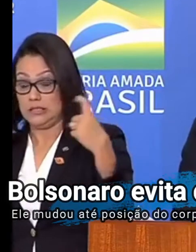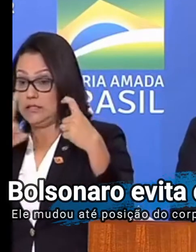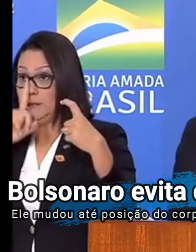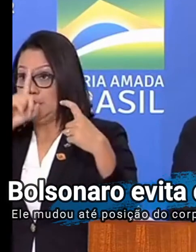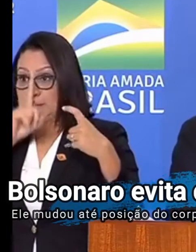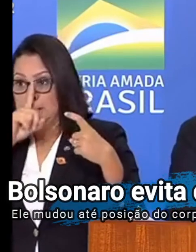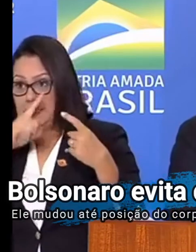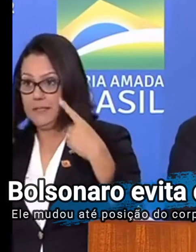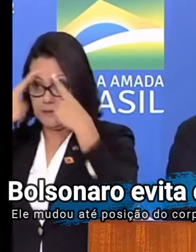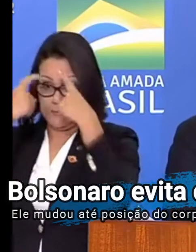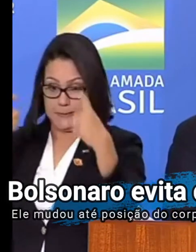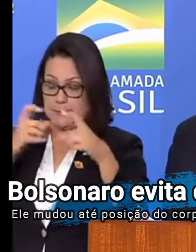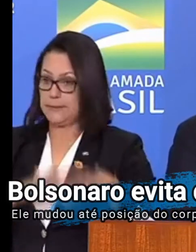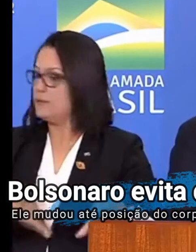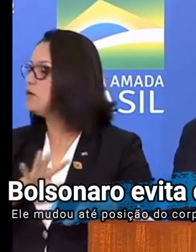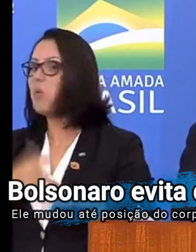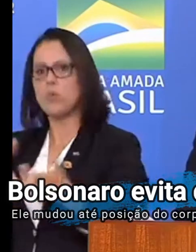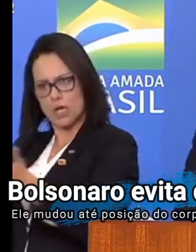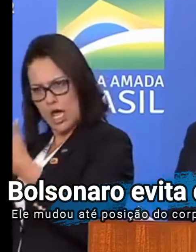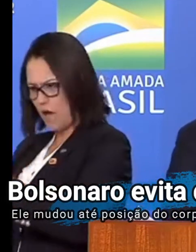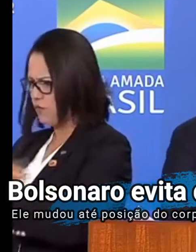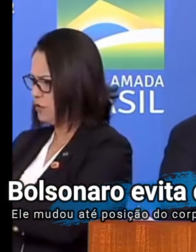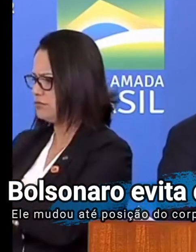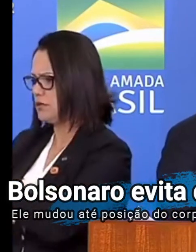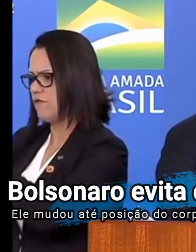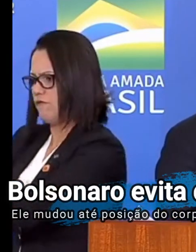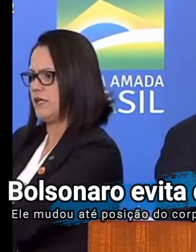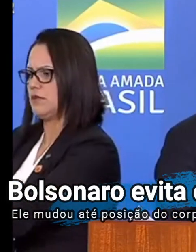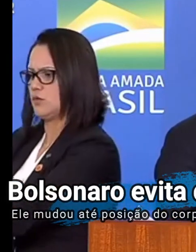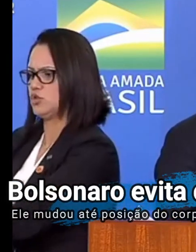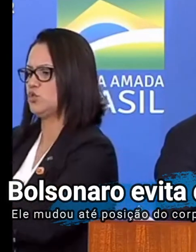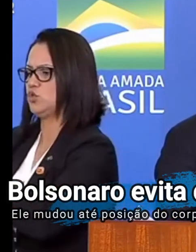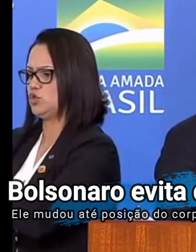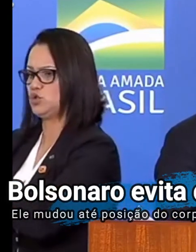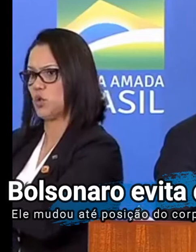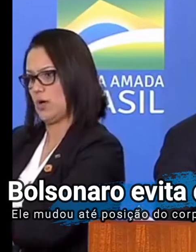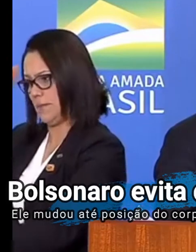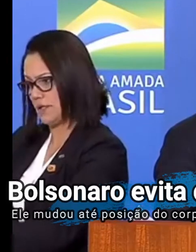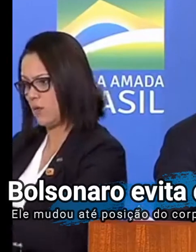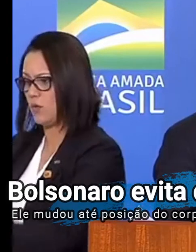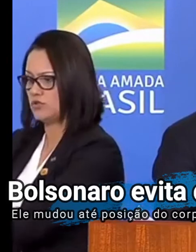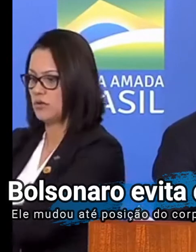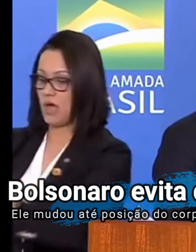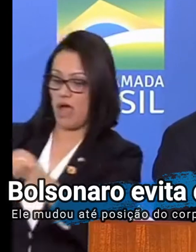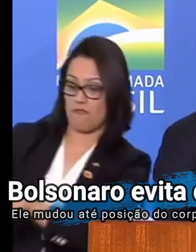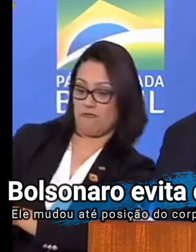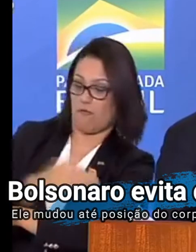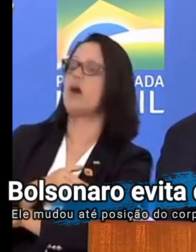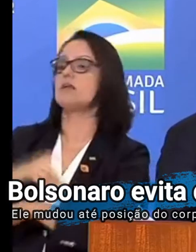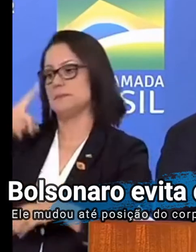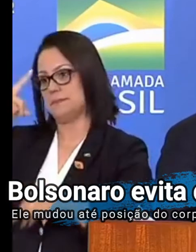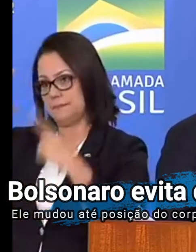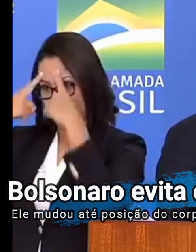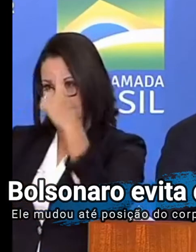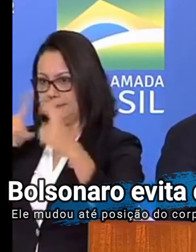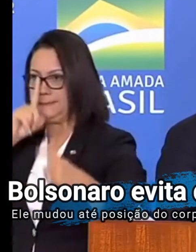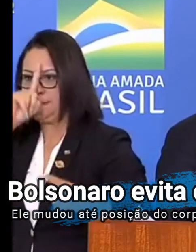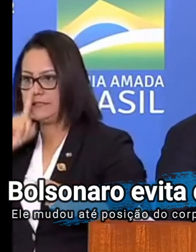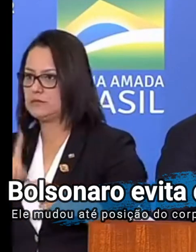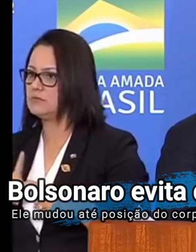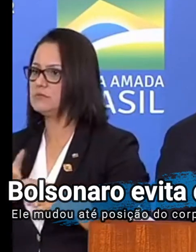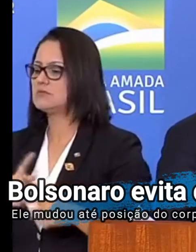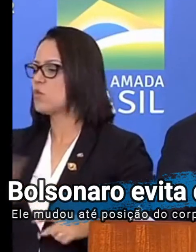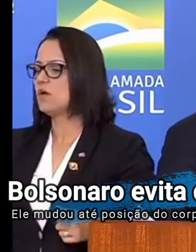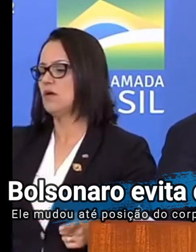que o filho saiu de lá e que houve lá dentro da escola não era apenas por ser militar